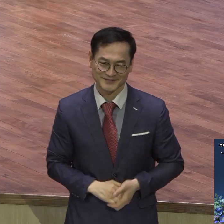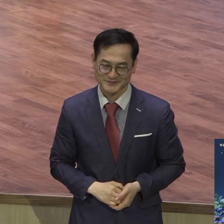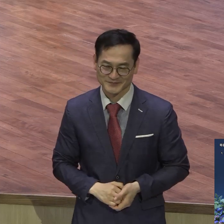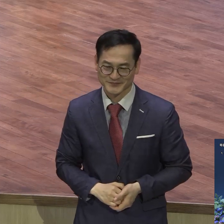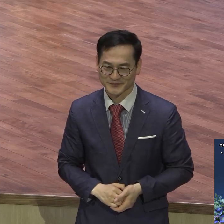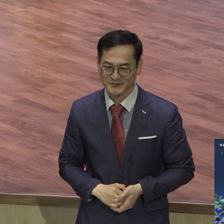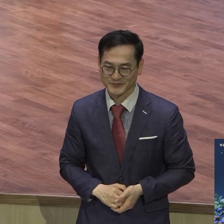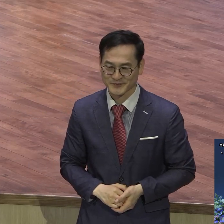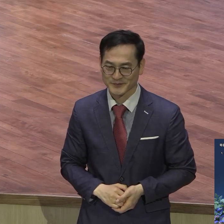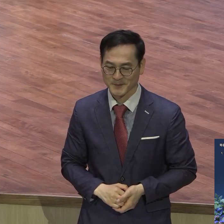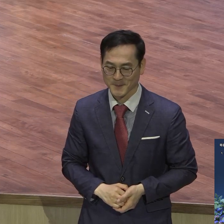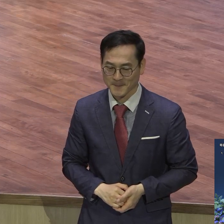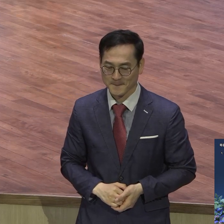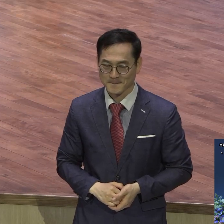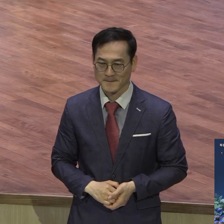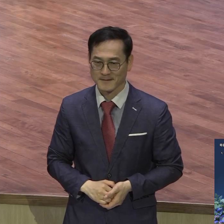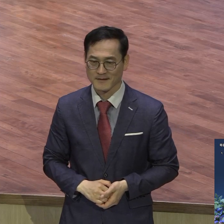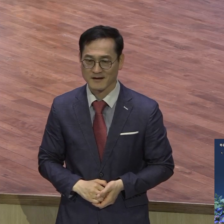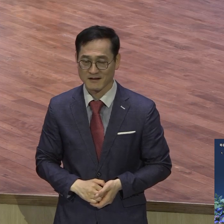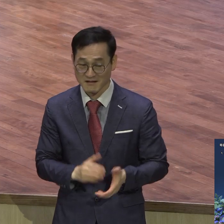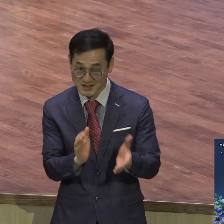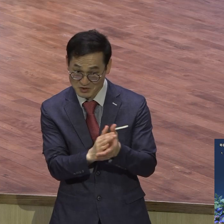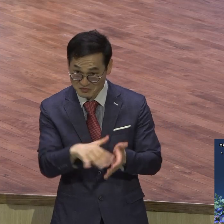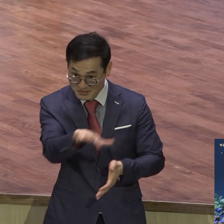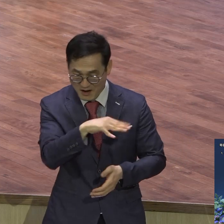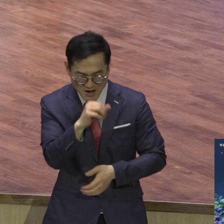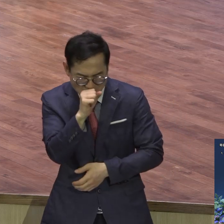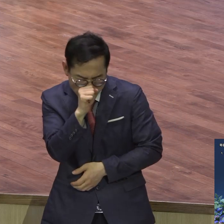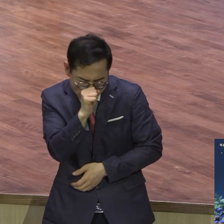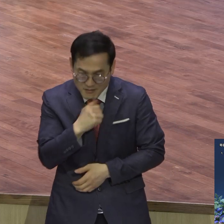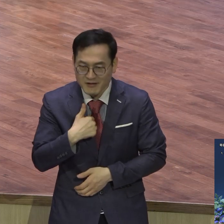그 정도로 사랑스러워. 그 정도 너무 좋아가지고.